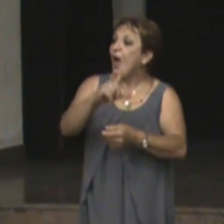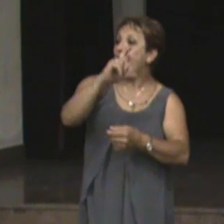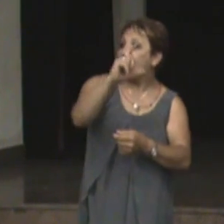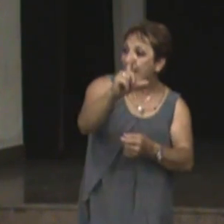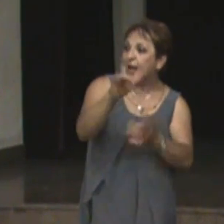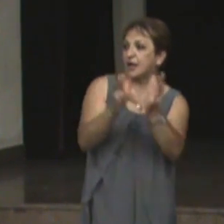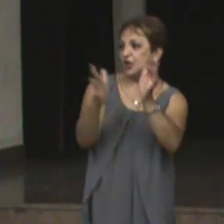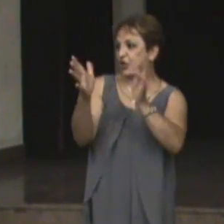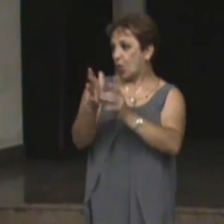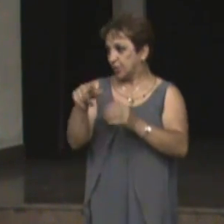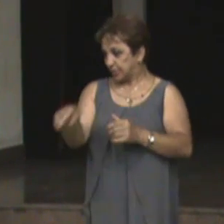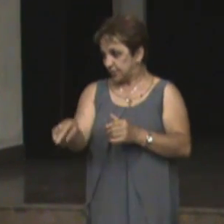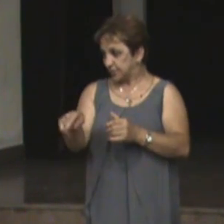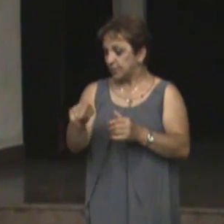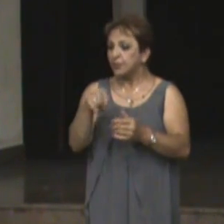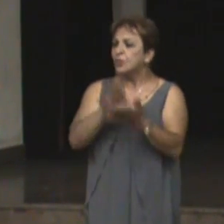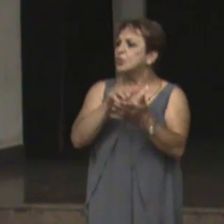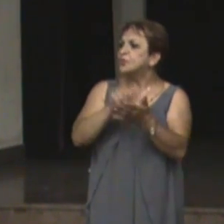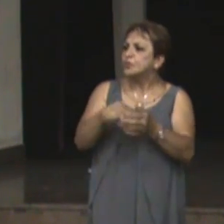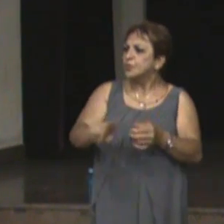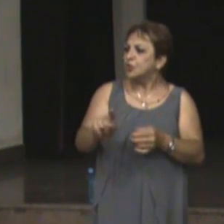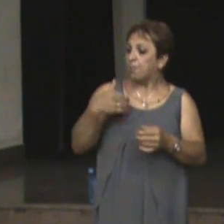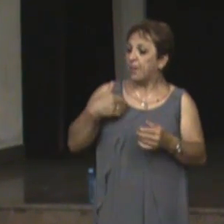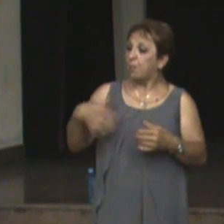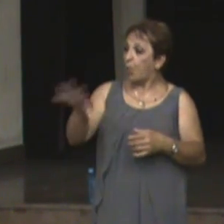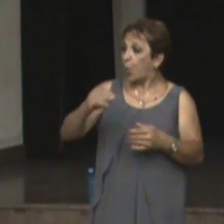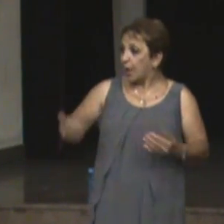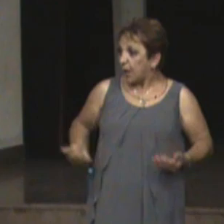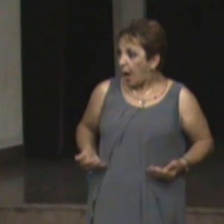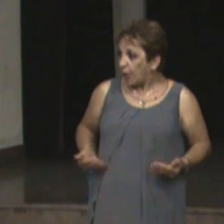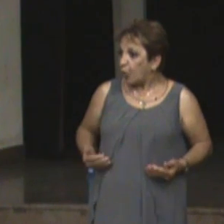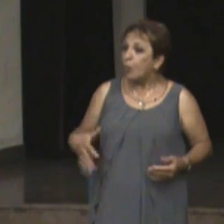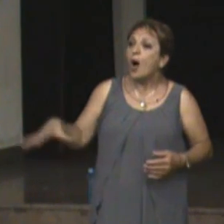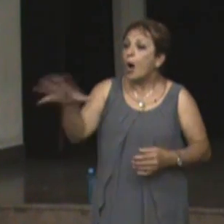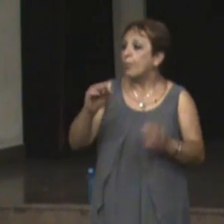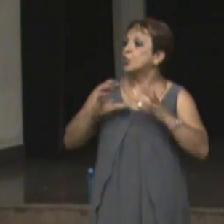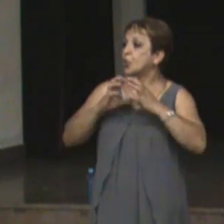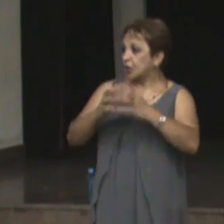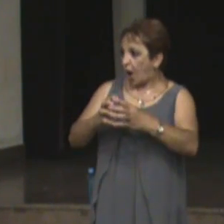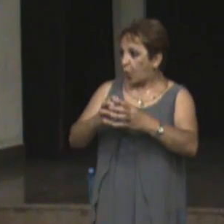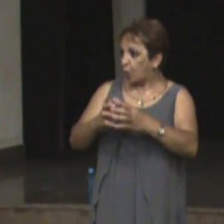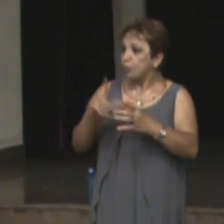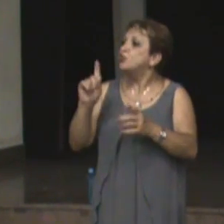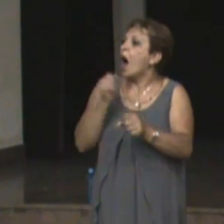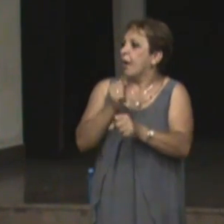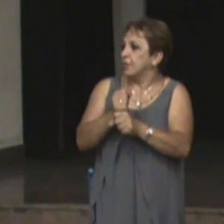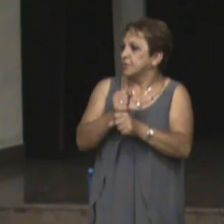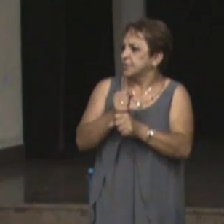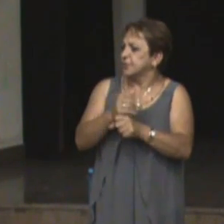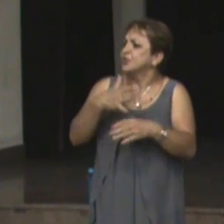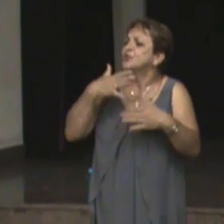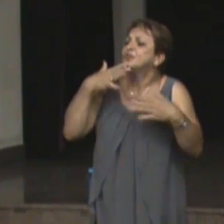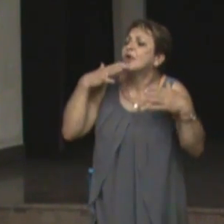Քրիստոս, տեսեք ինչ արեց մեր կյանքում և ամբողջ աշխարհում, ինչքան